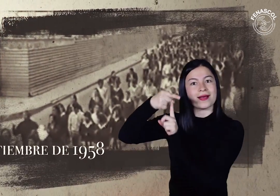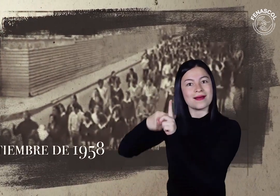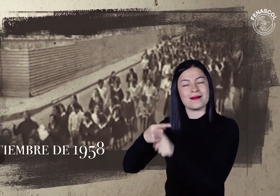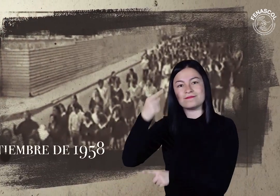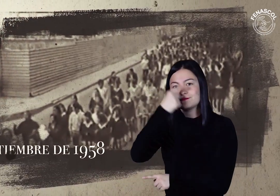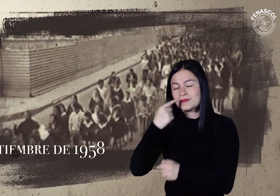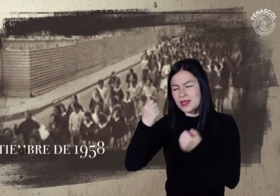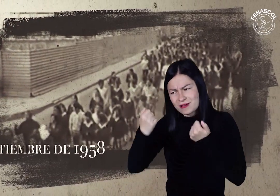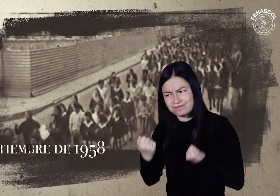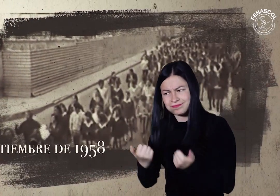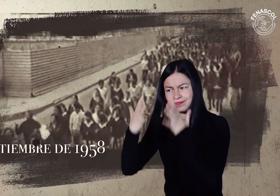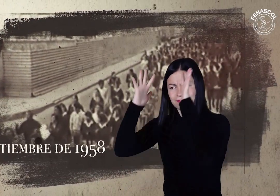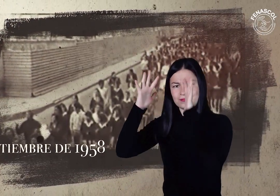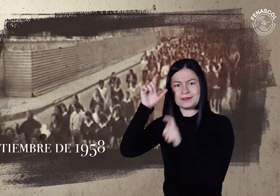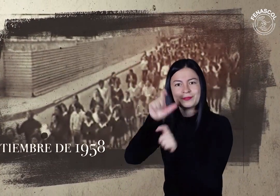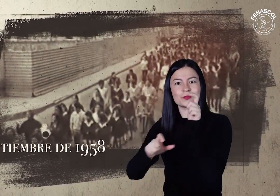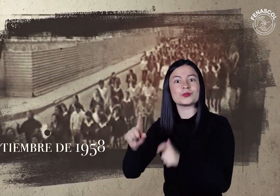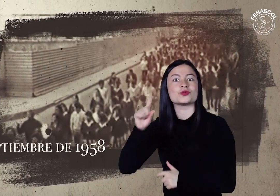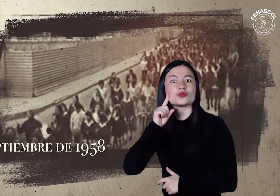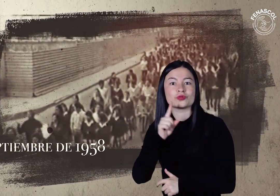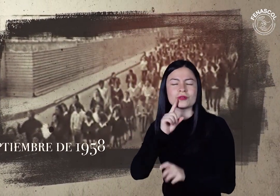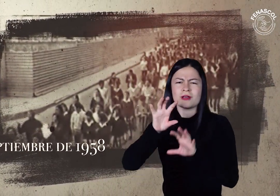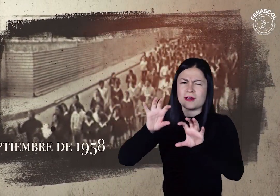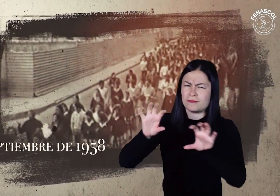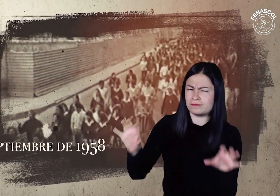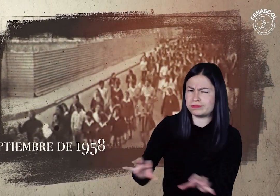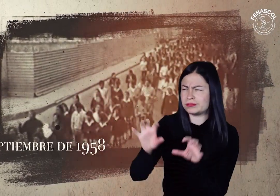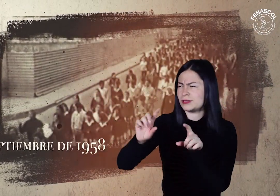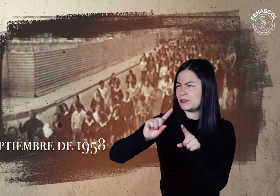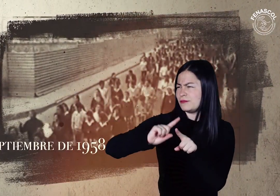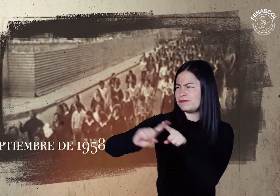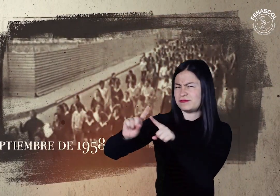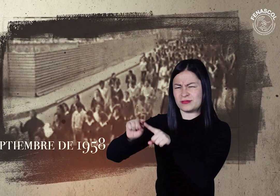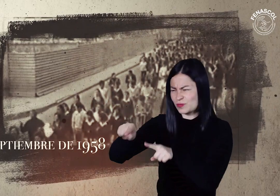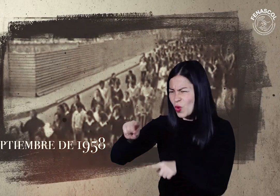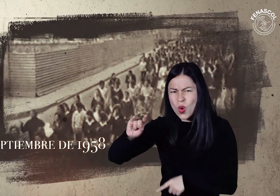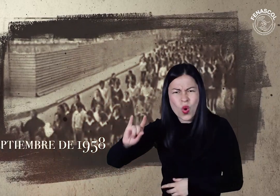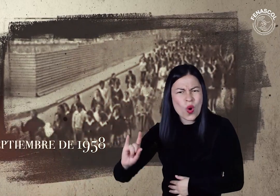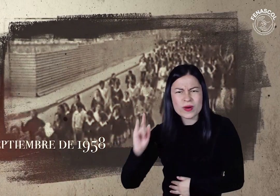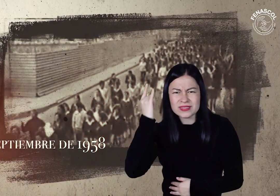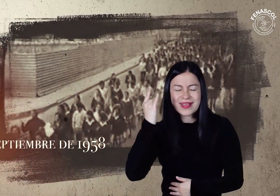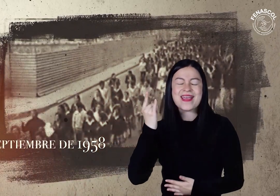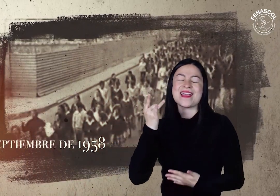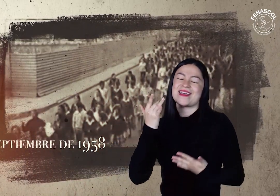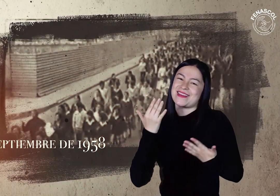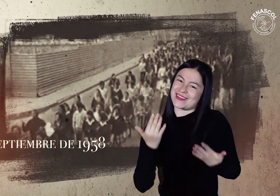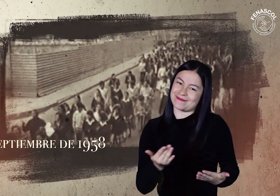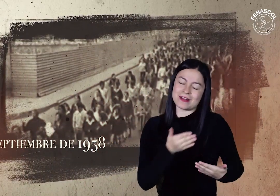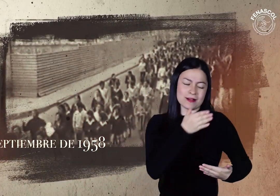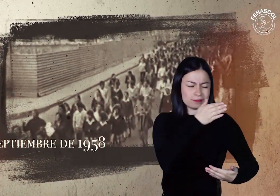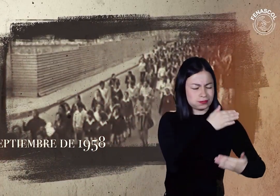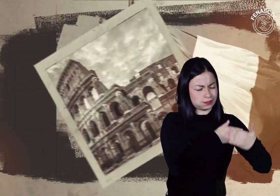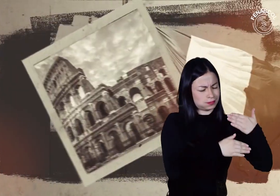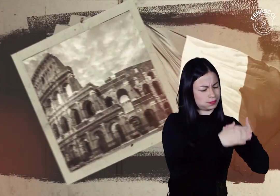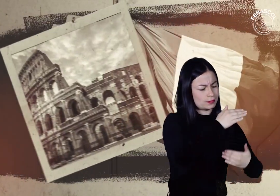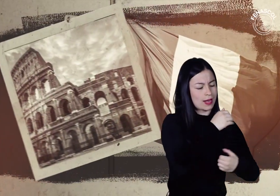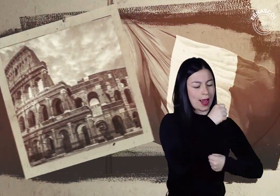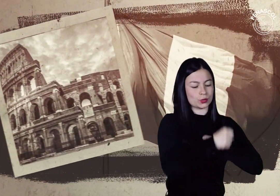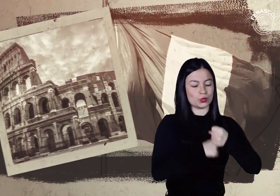celebró la primera vez a las personas sordas. Esto en conmemoración a lo sucedido en el año